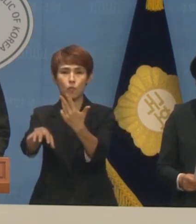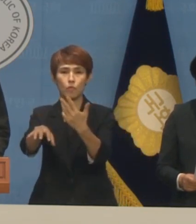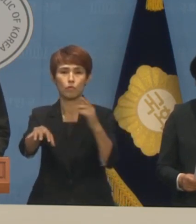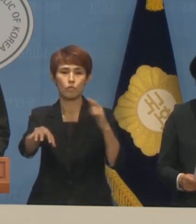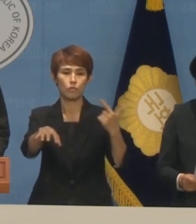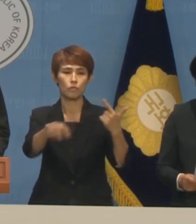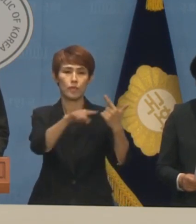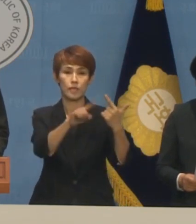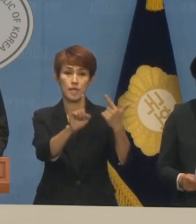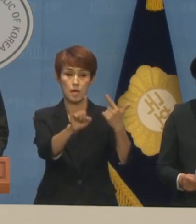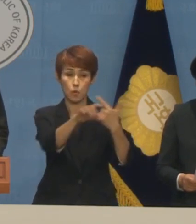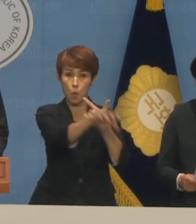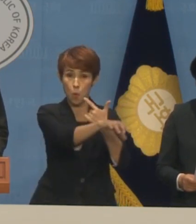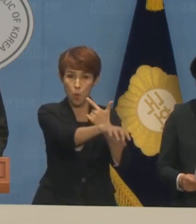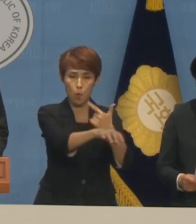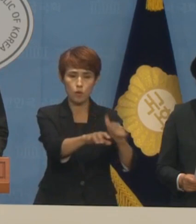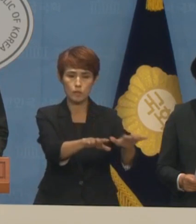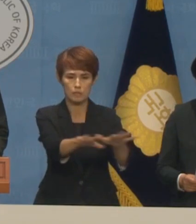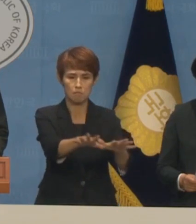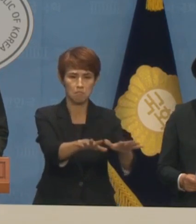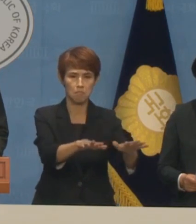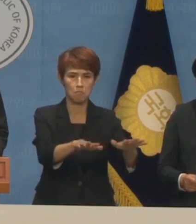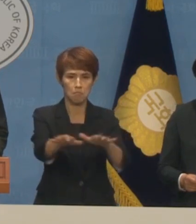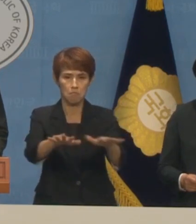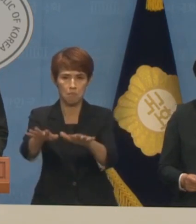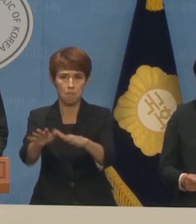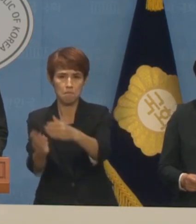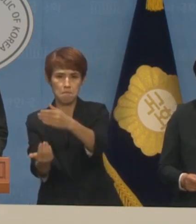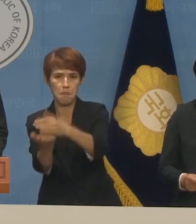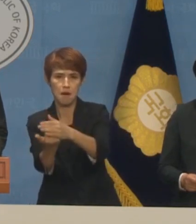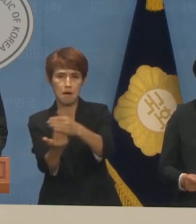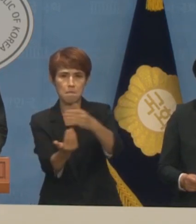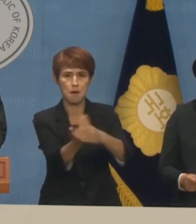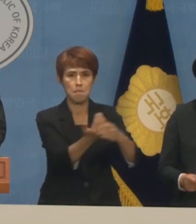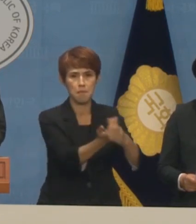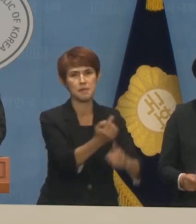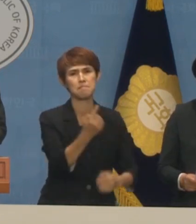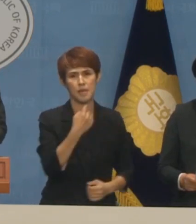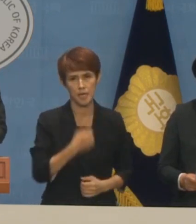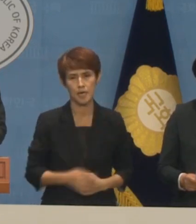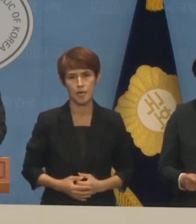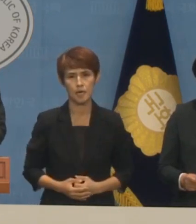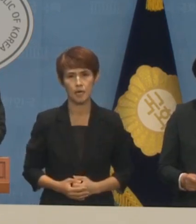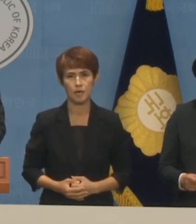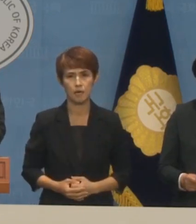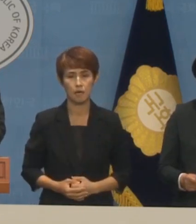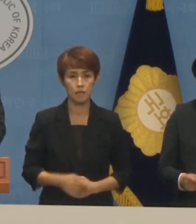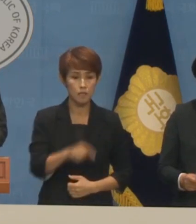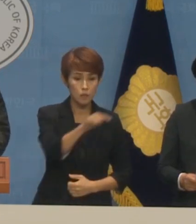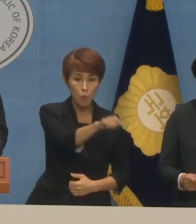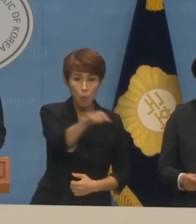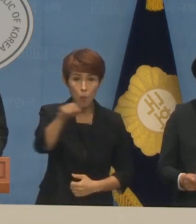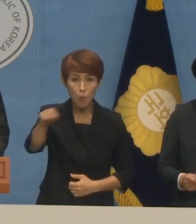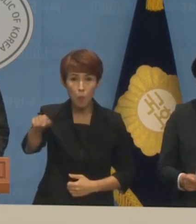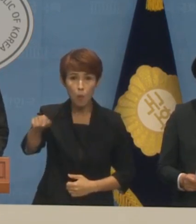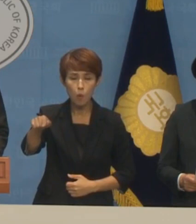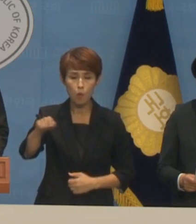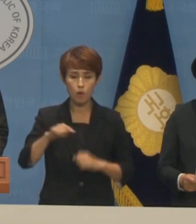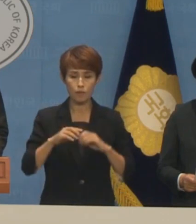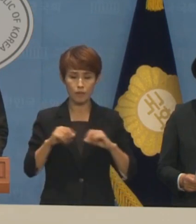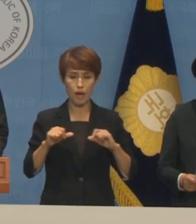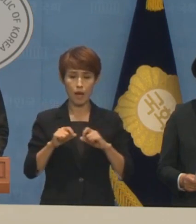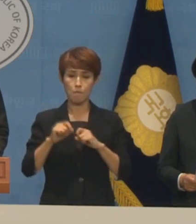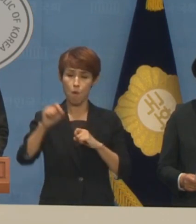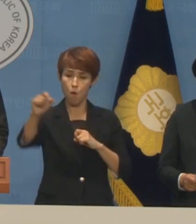북부 지역에서도 다수의 지진이 발생한 것으로 확인되었습니다. 해당 광구가 육상과 멀리 떨어져 있다